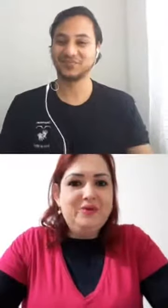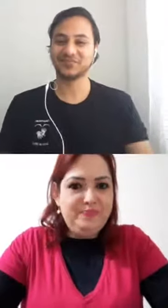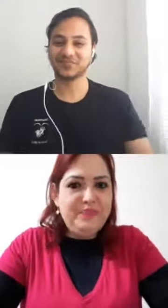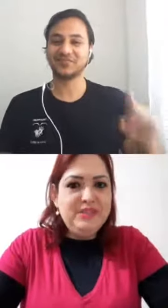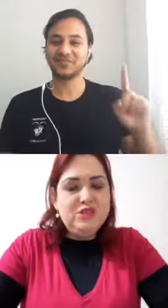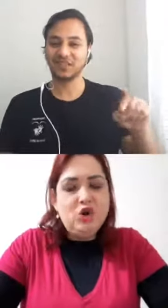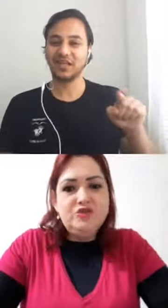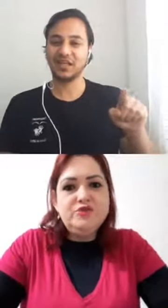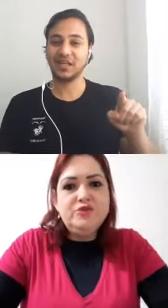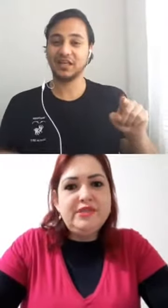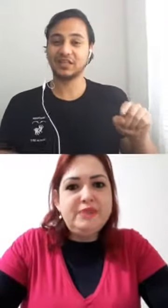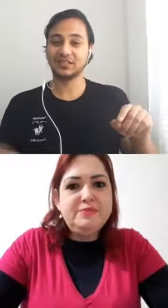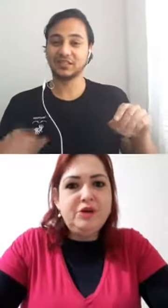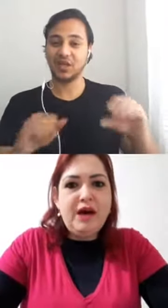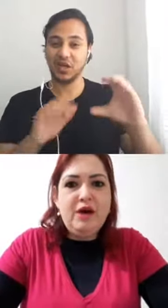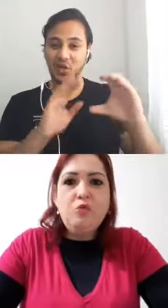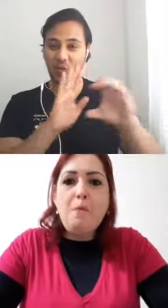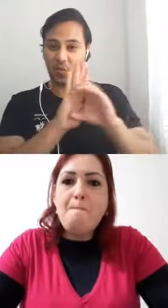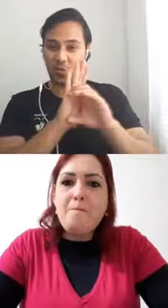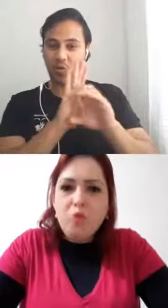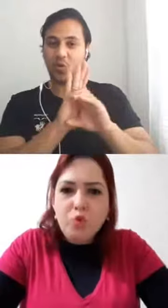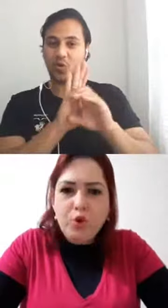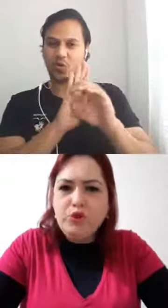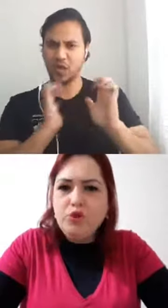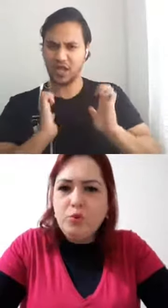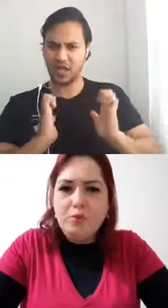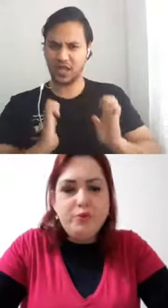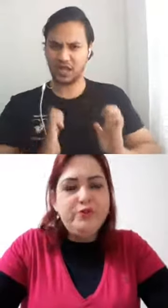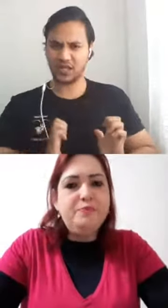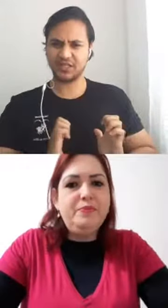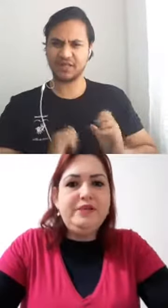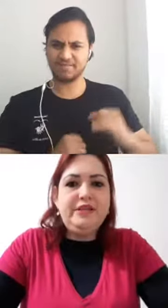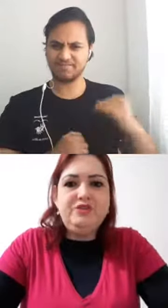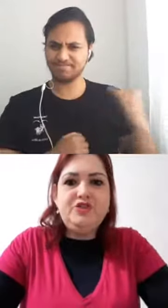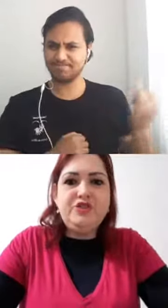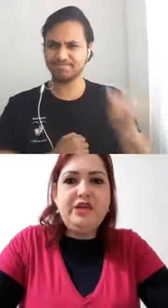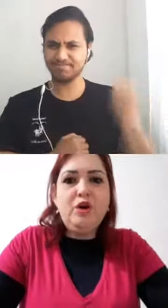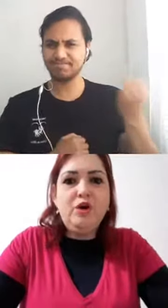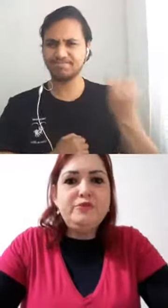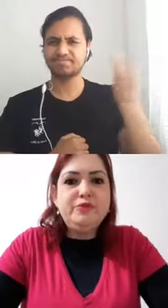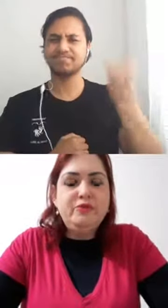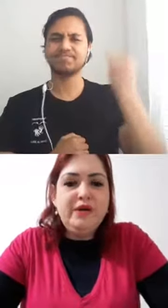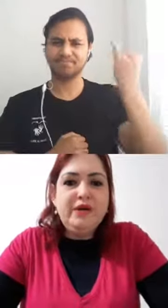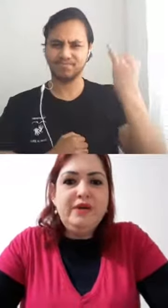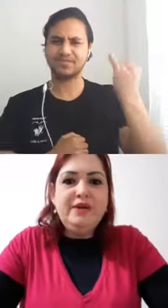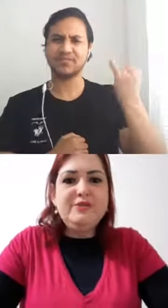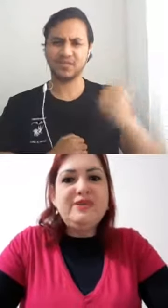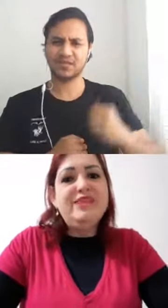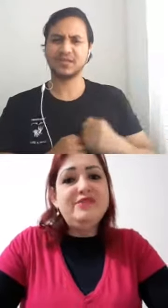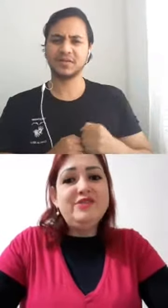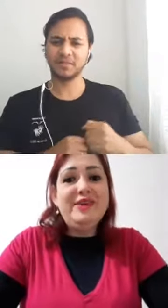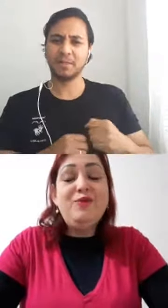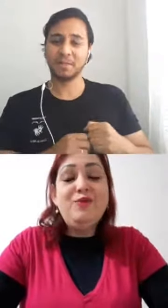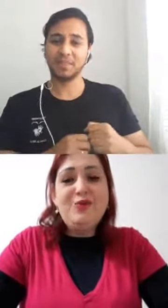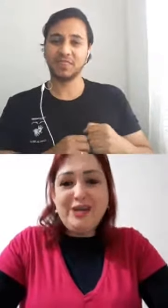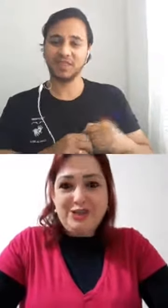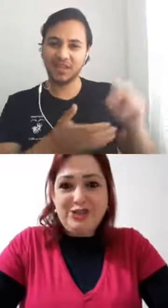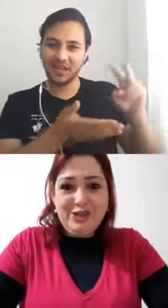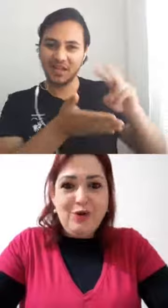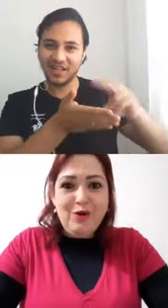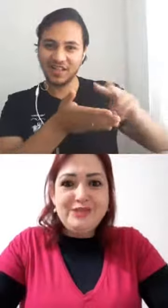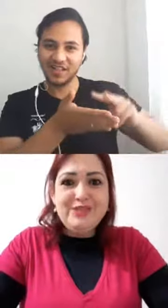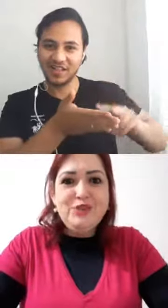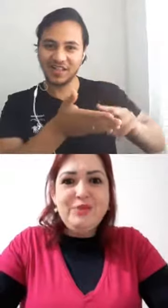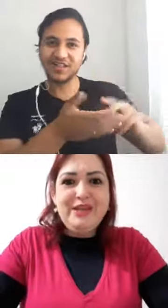Então, esse código do intérprete é algo muito, muito importante, né, Robson? Eu estava lendo até um